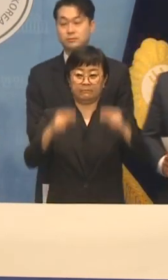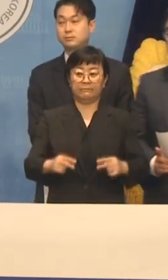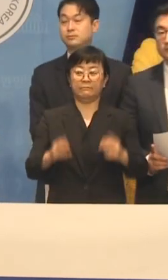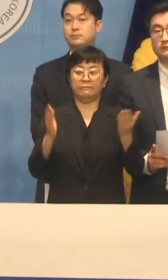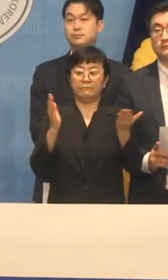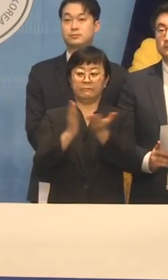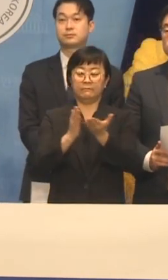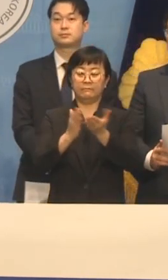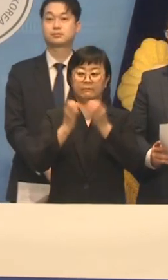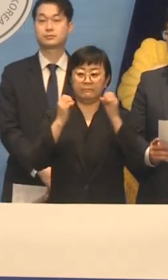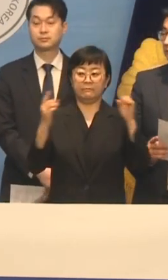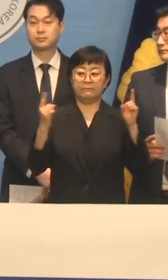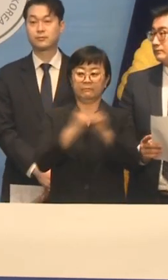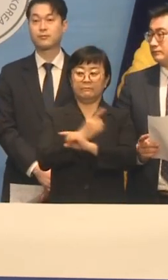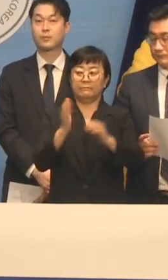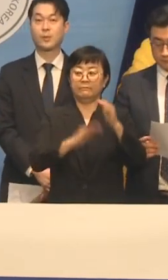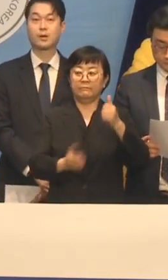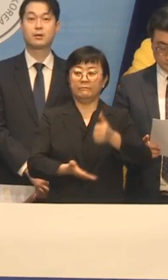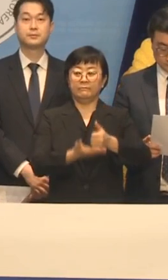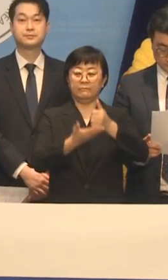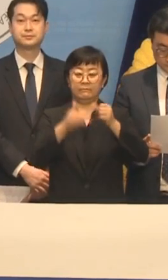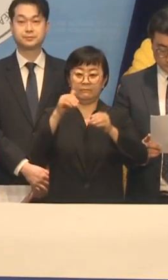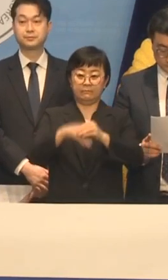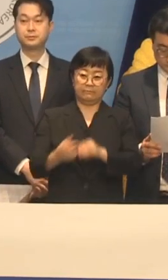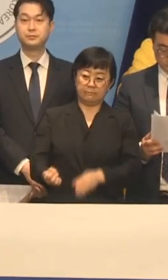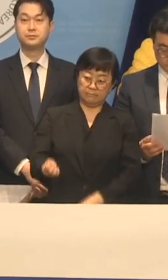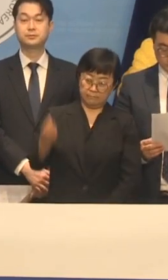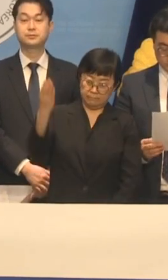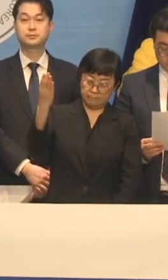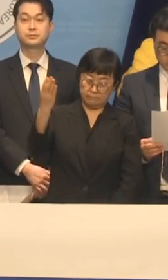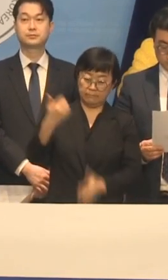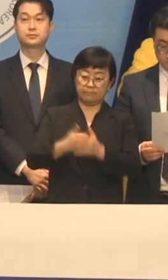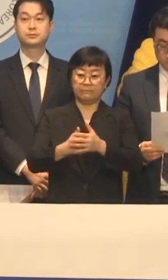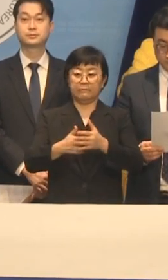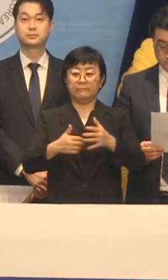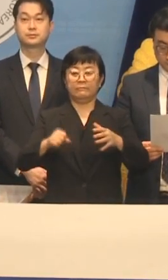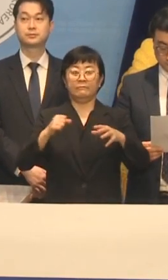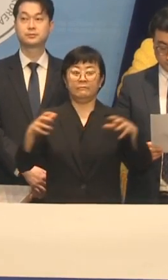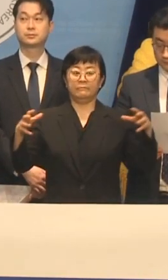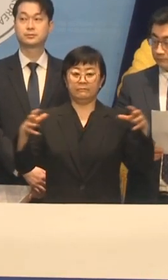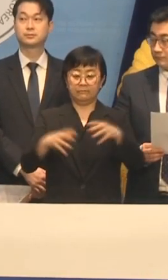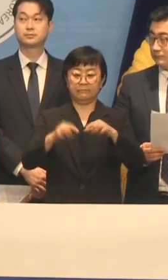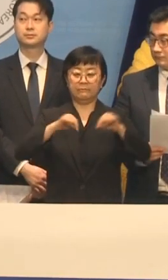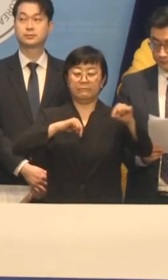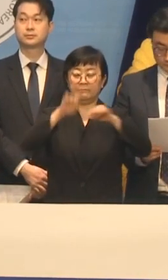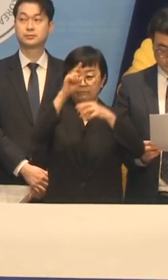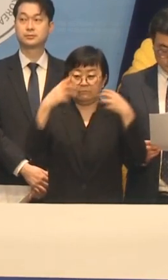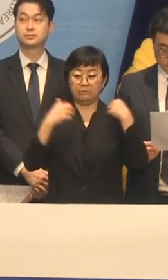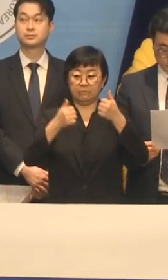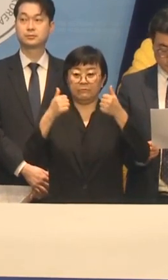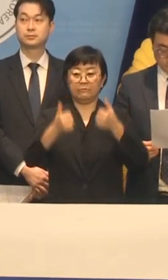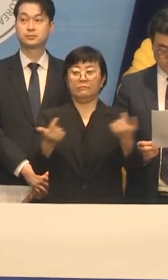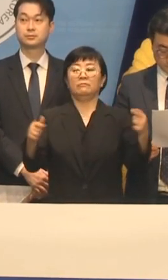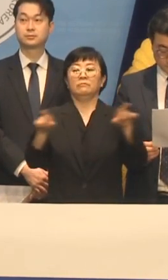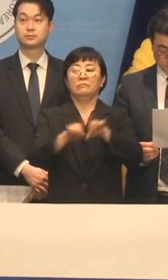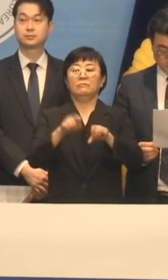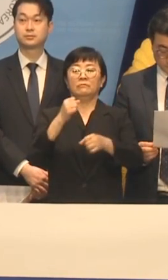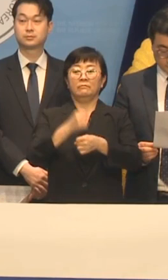맞는 혁신 공천으로 총선 승리, 대단결로 정권 심판 함께